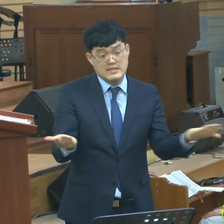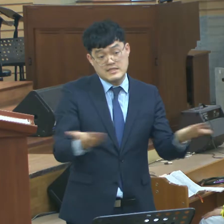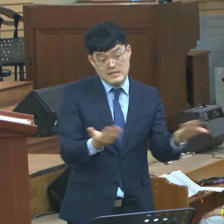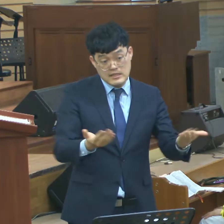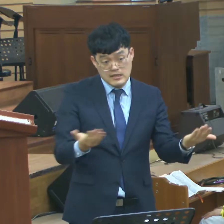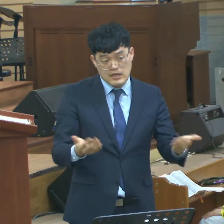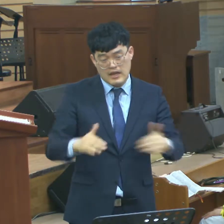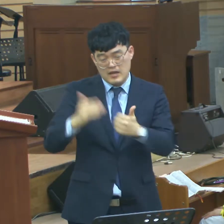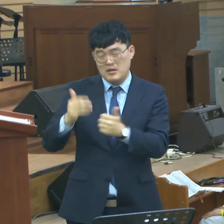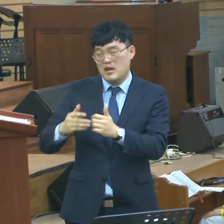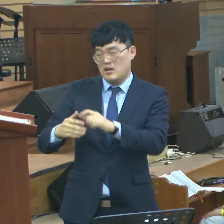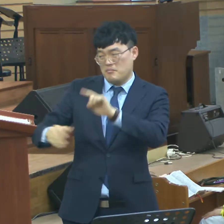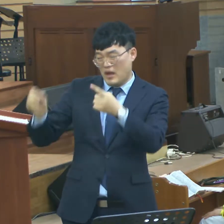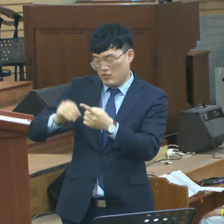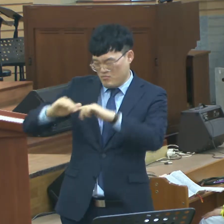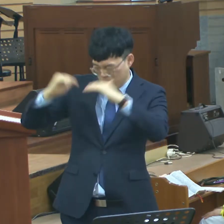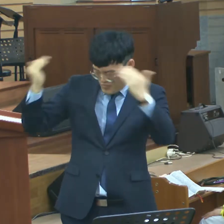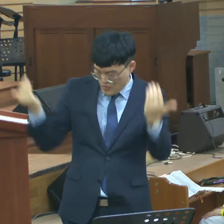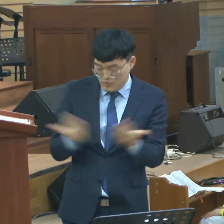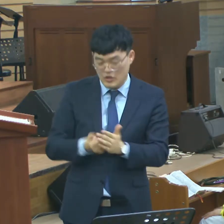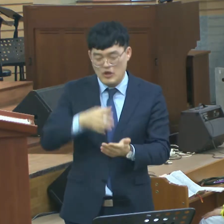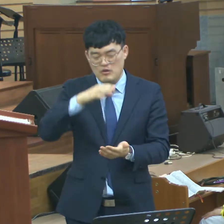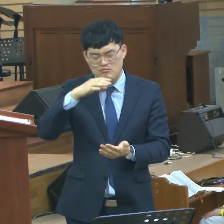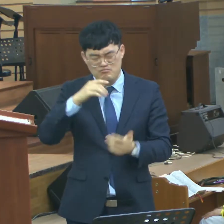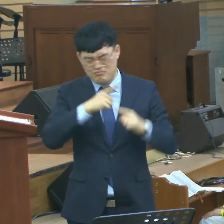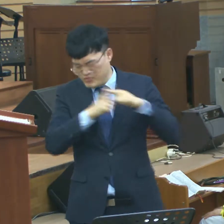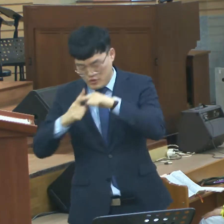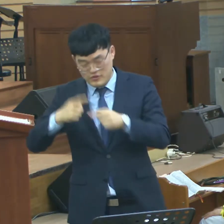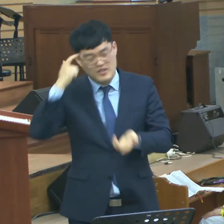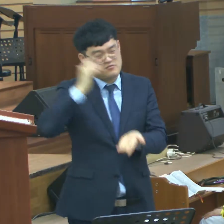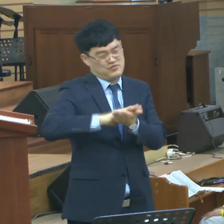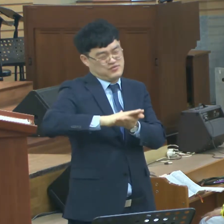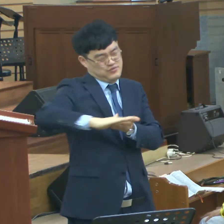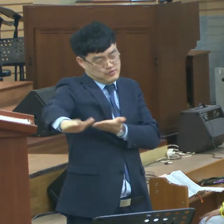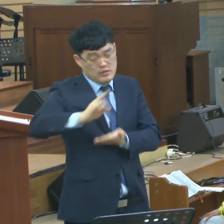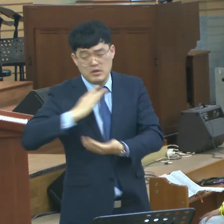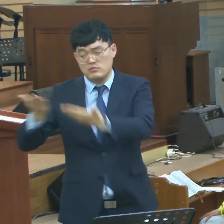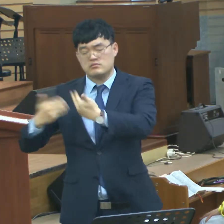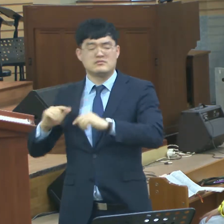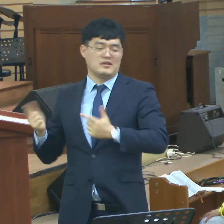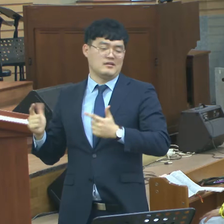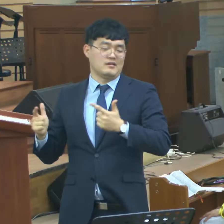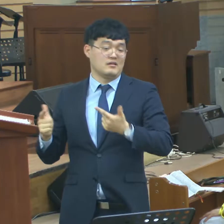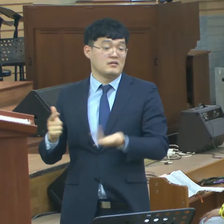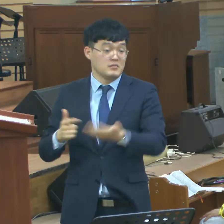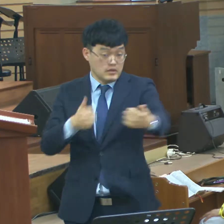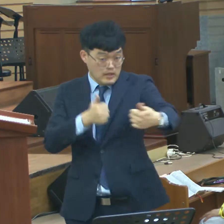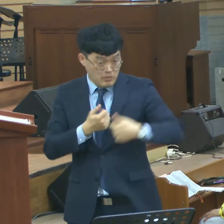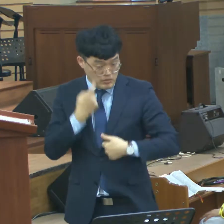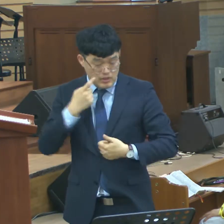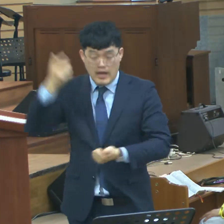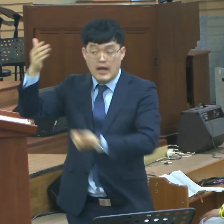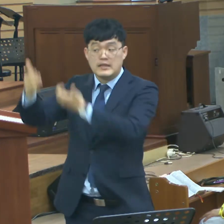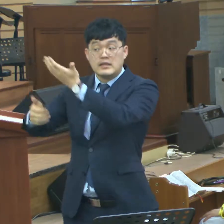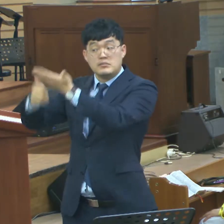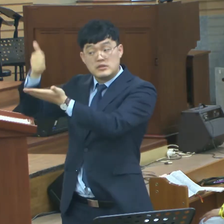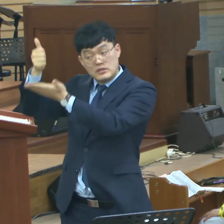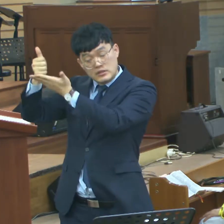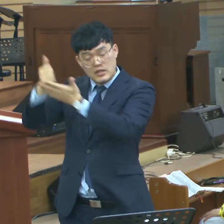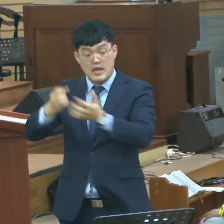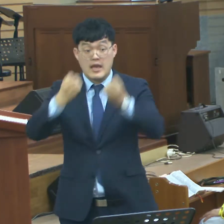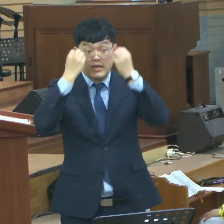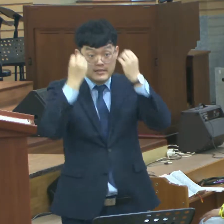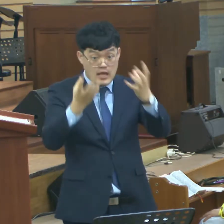아니에요. 하나님은 어떤 분이십니까? 제가 이렇게 정리해봤어요. 따라합시다. 하나님은 새로운 이야기를